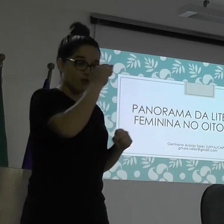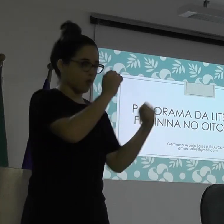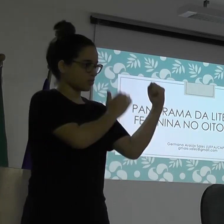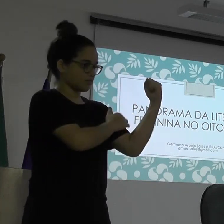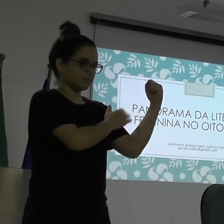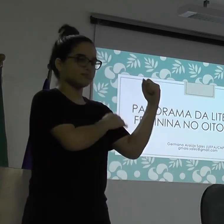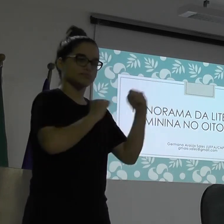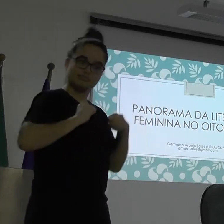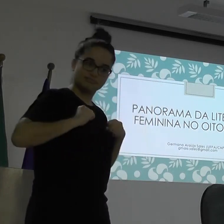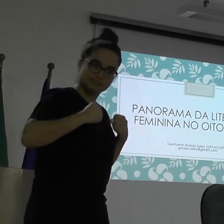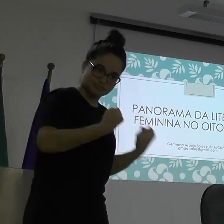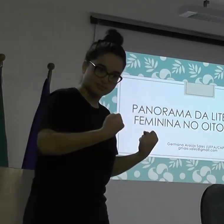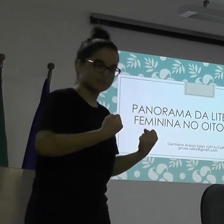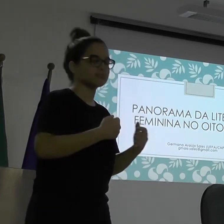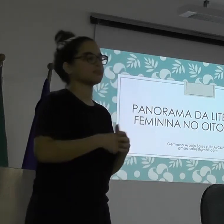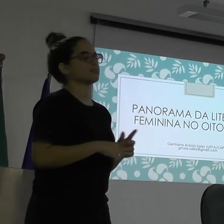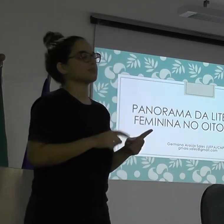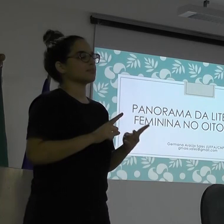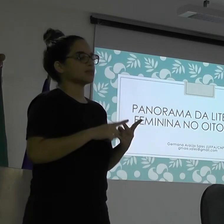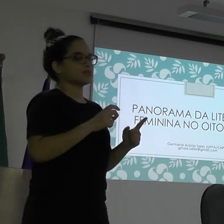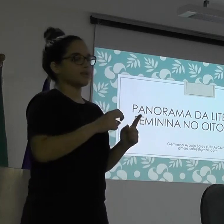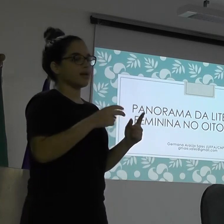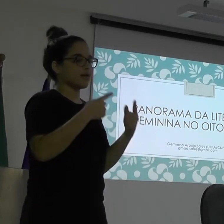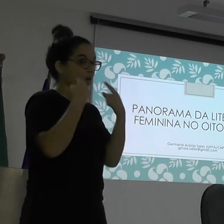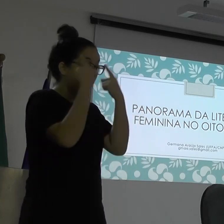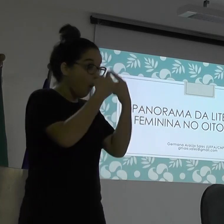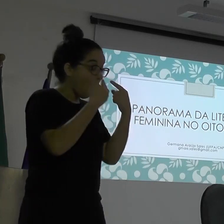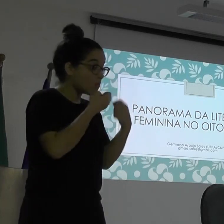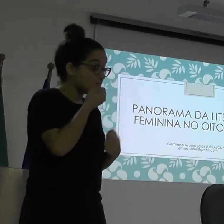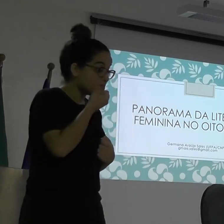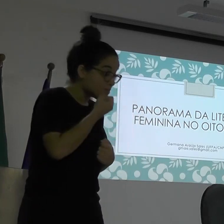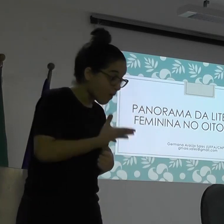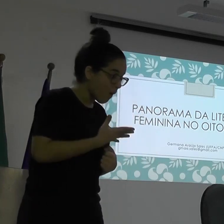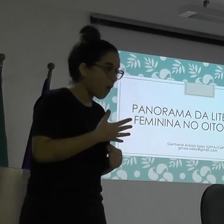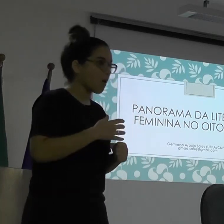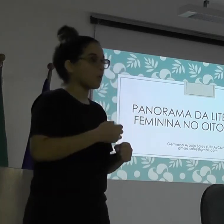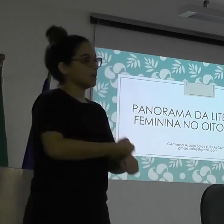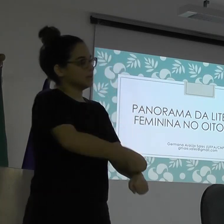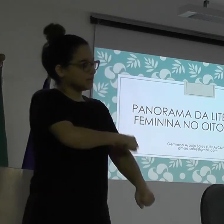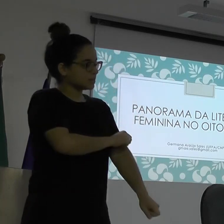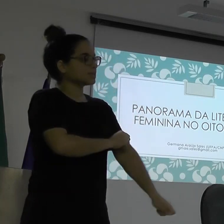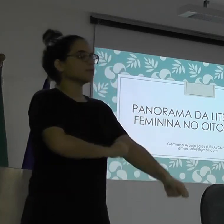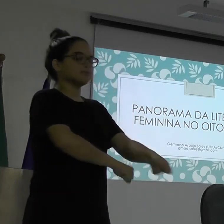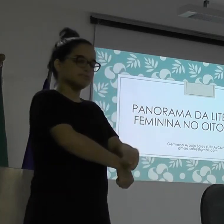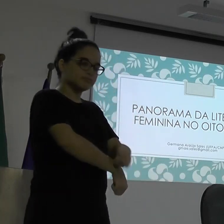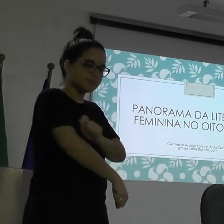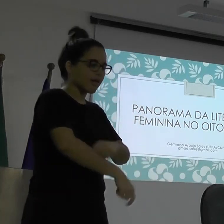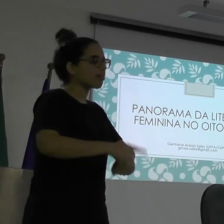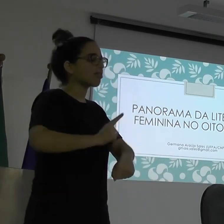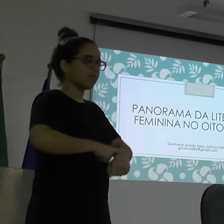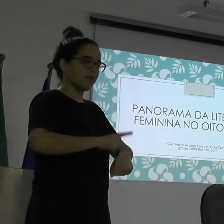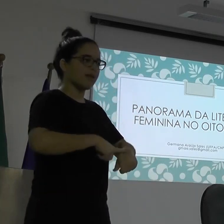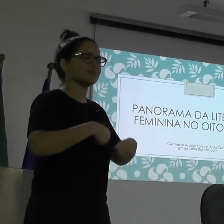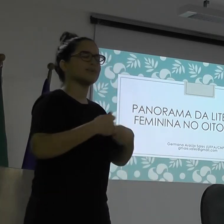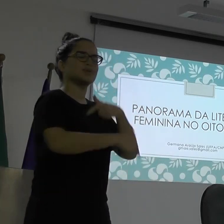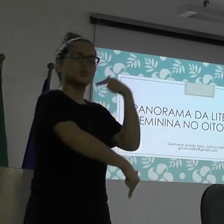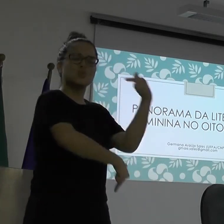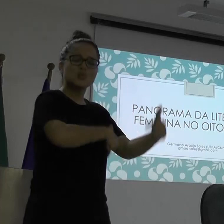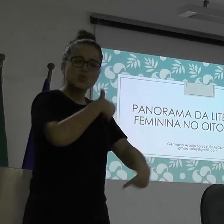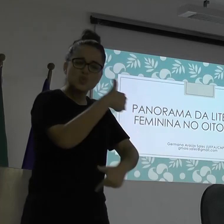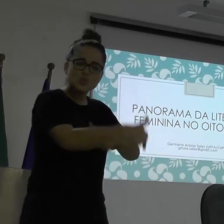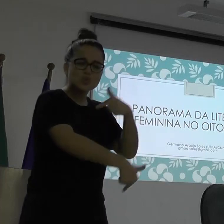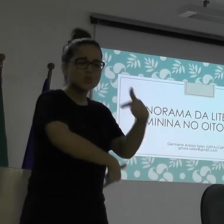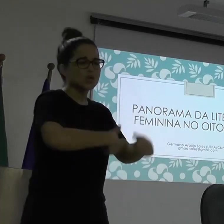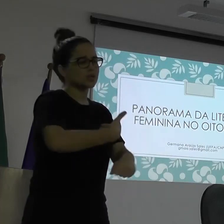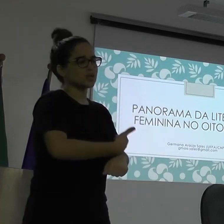de boa vista e de muita disposição, porque não é fácil, requer muito trabalho. No tempo